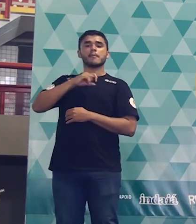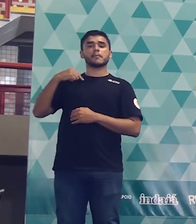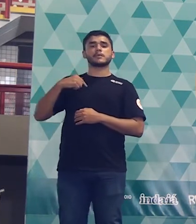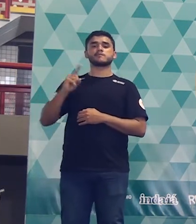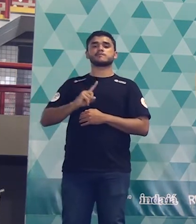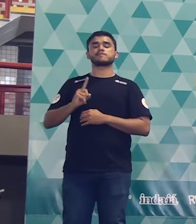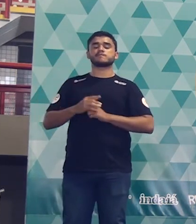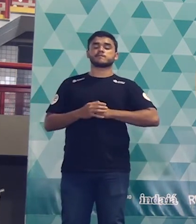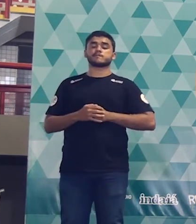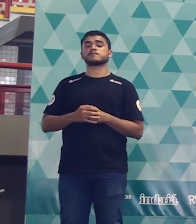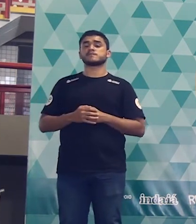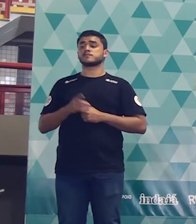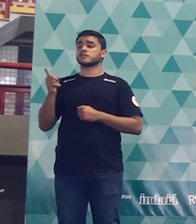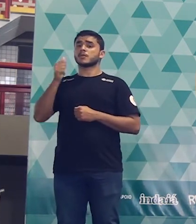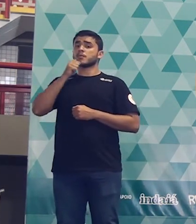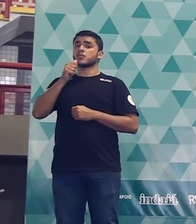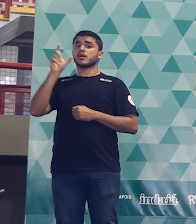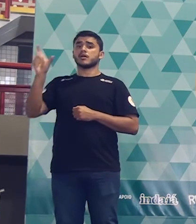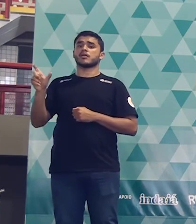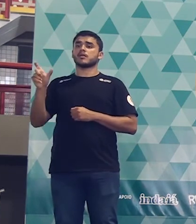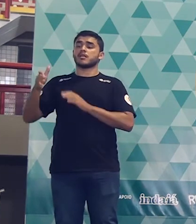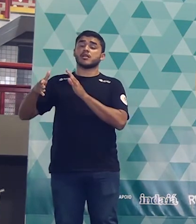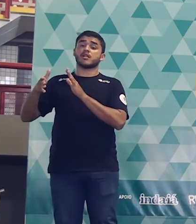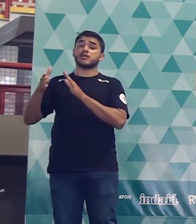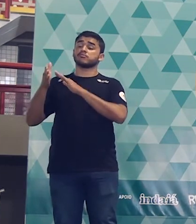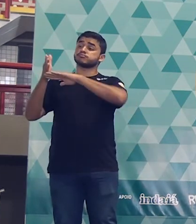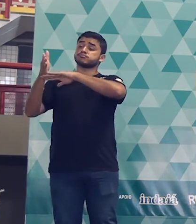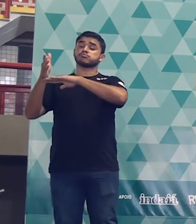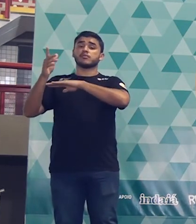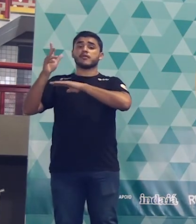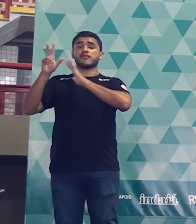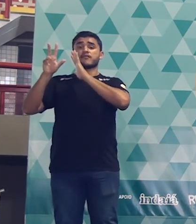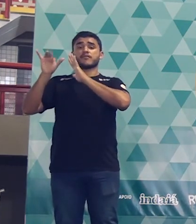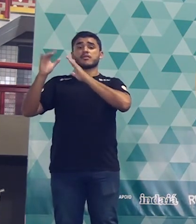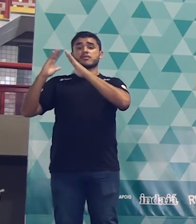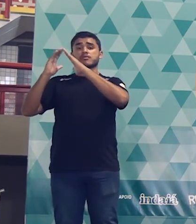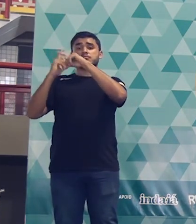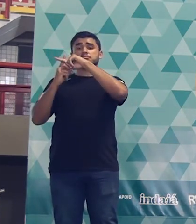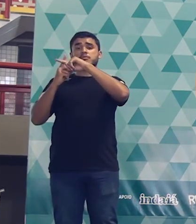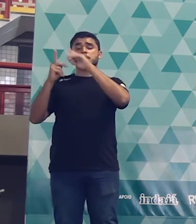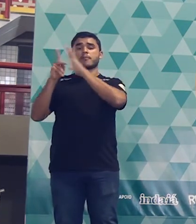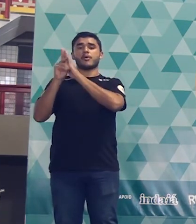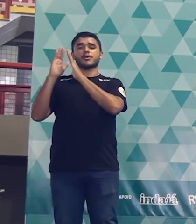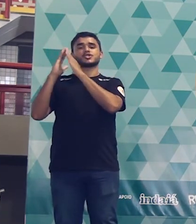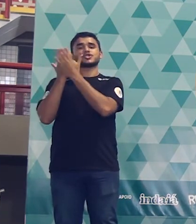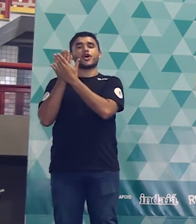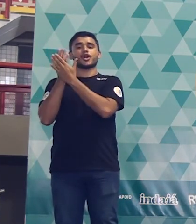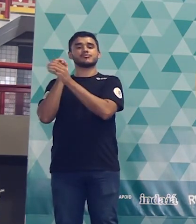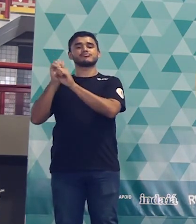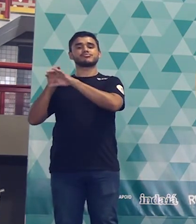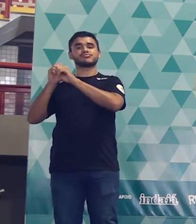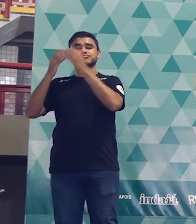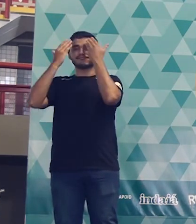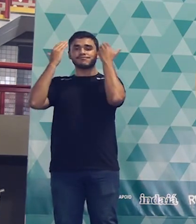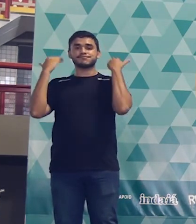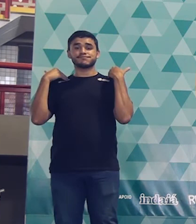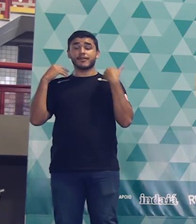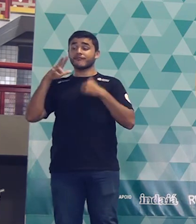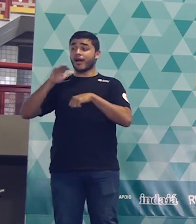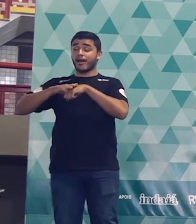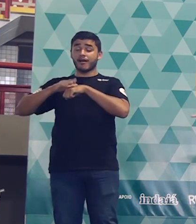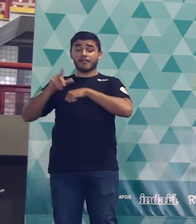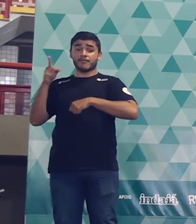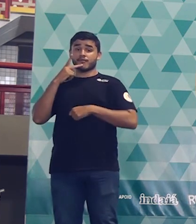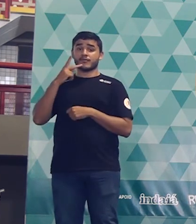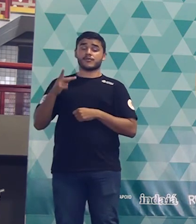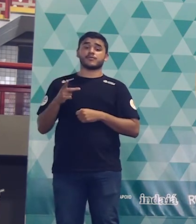a Tereza foi para onde? Para o convento. Por que o convento? Porque ela não conseguiu casar. No Ceará